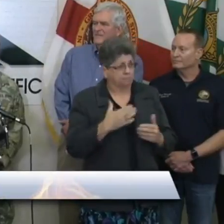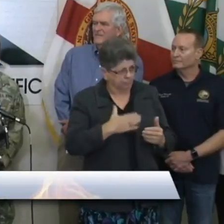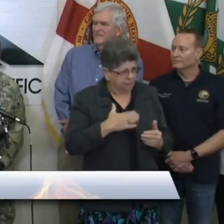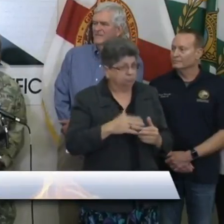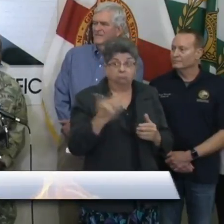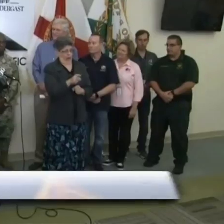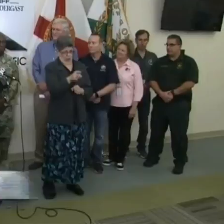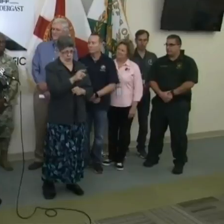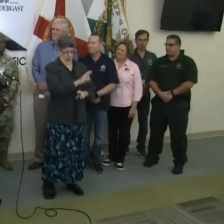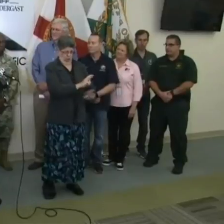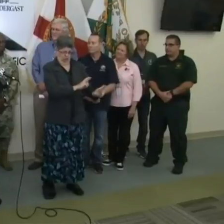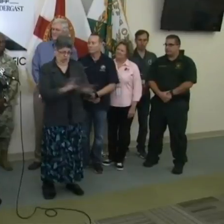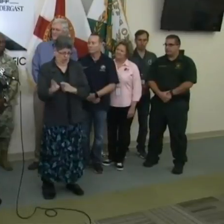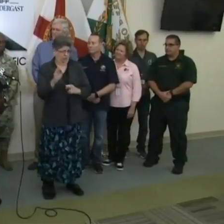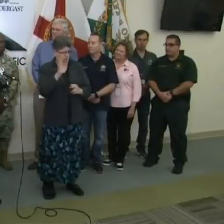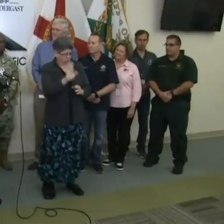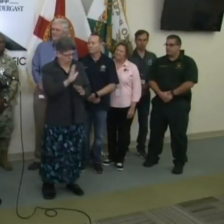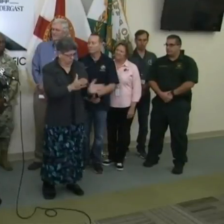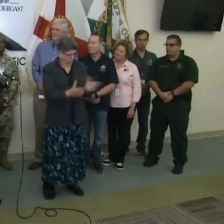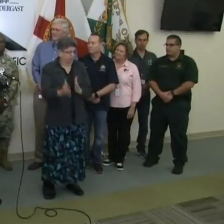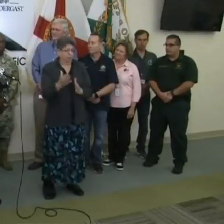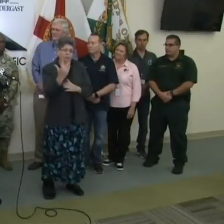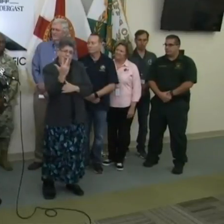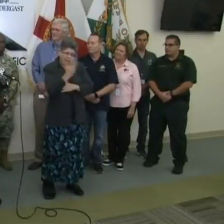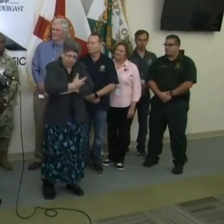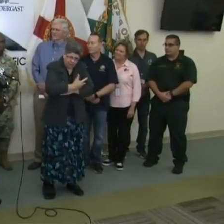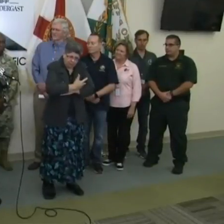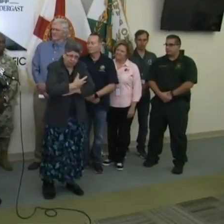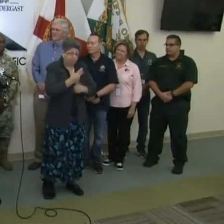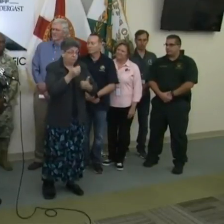Ховатися нікуди. Потужність урагану збільшується, і цього неможливо